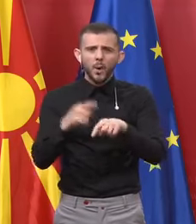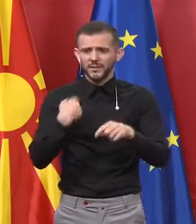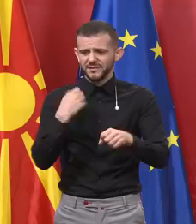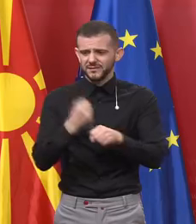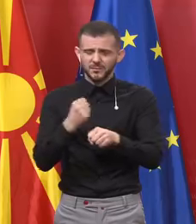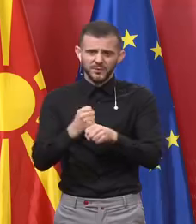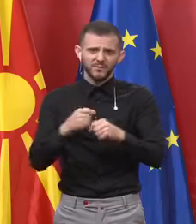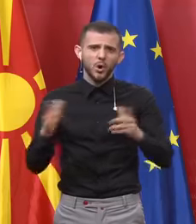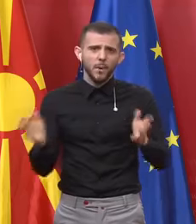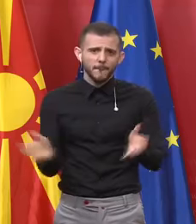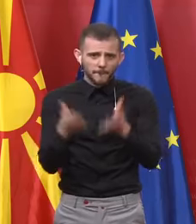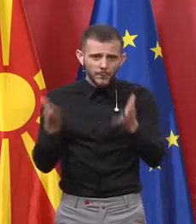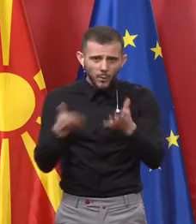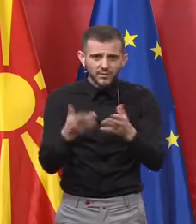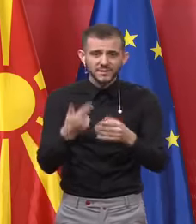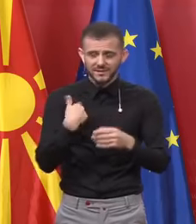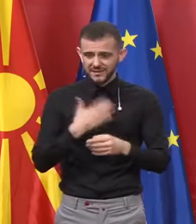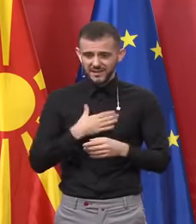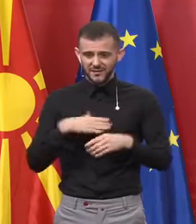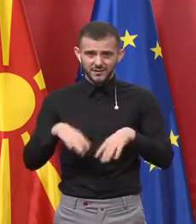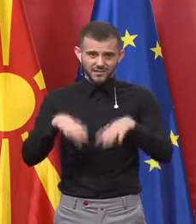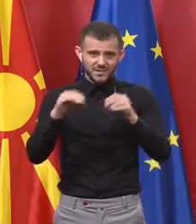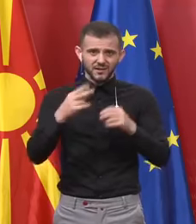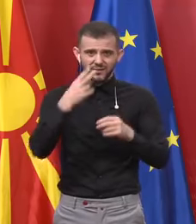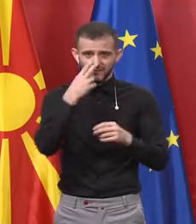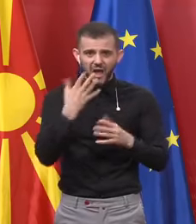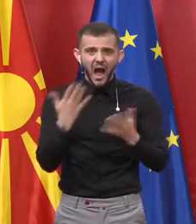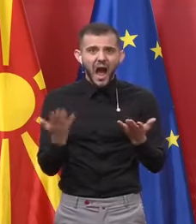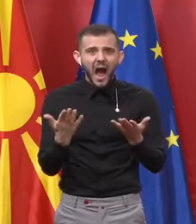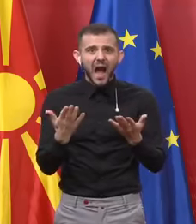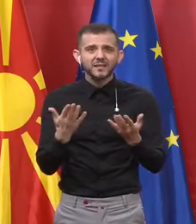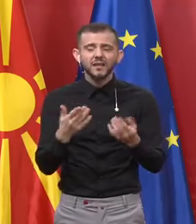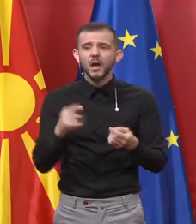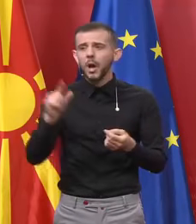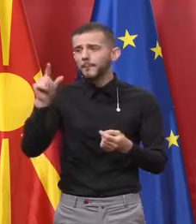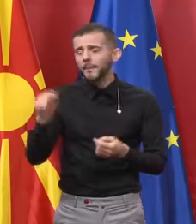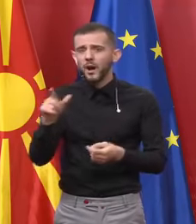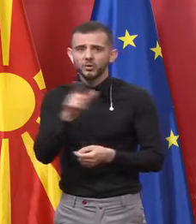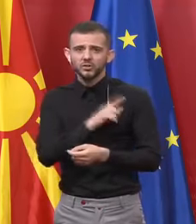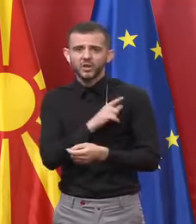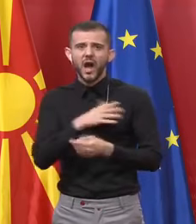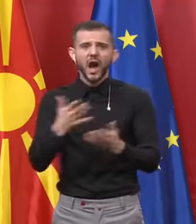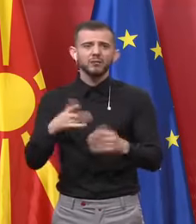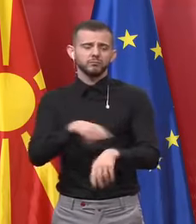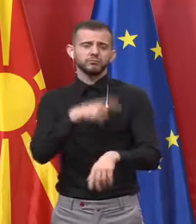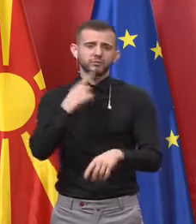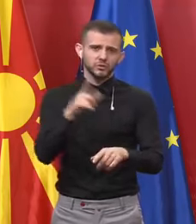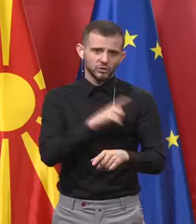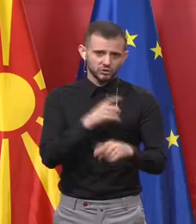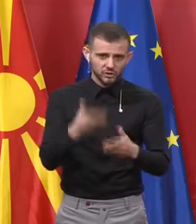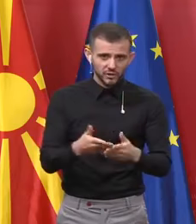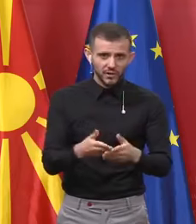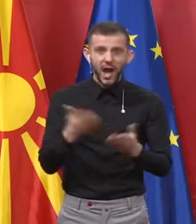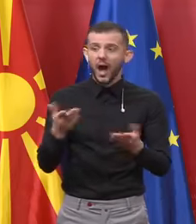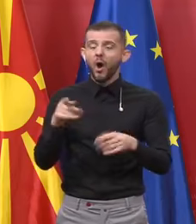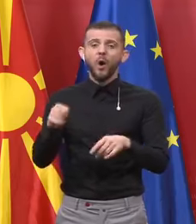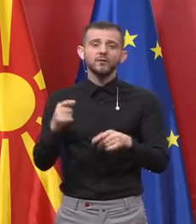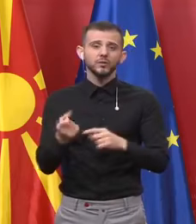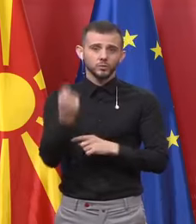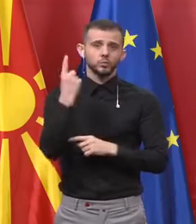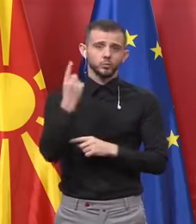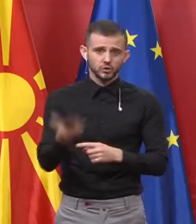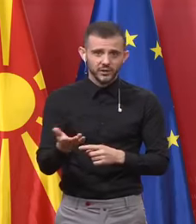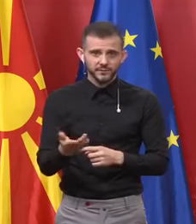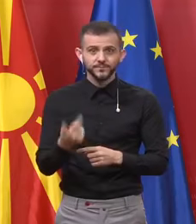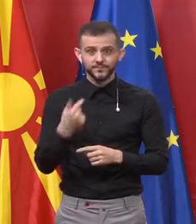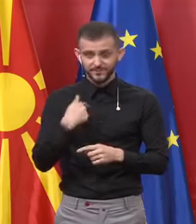видиме каде е најголемата конгестија, каде најмалку се чека, кои се тие случаи. Тоа што сега се обидуваме